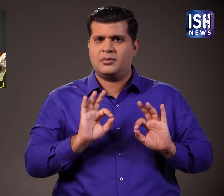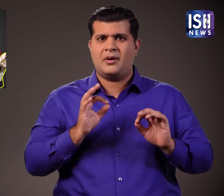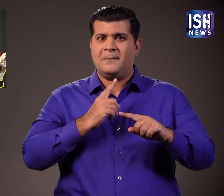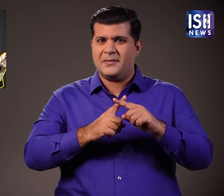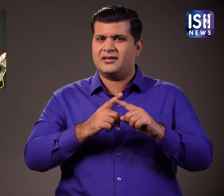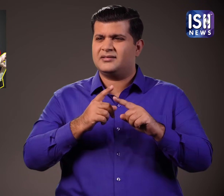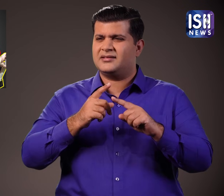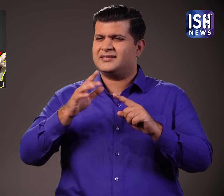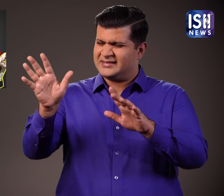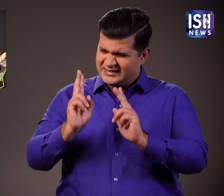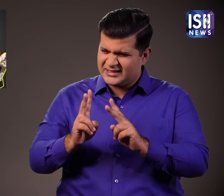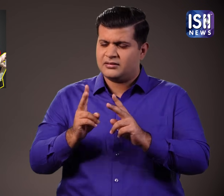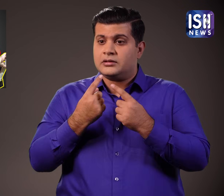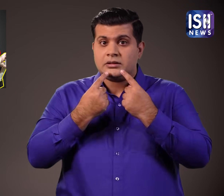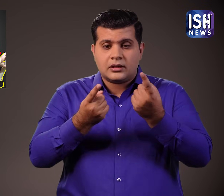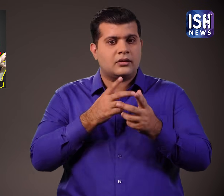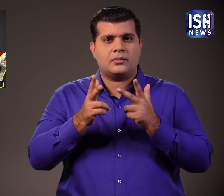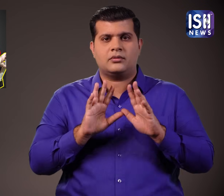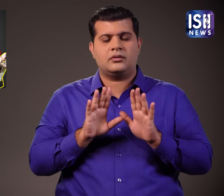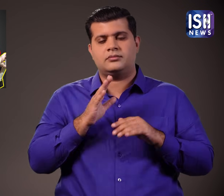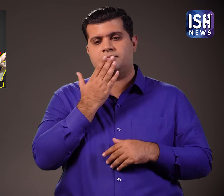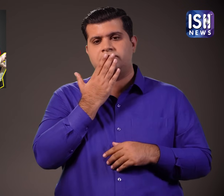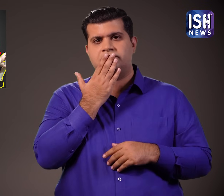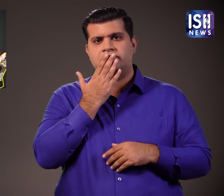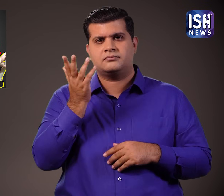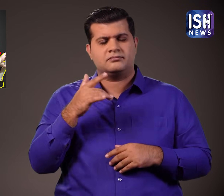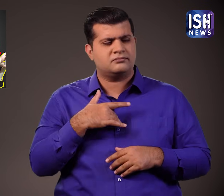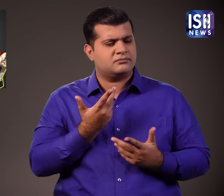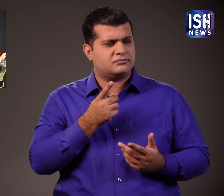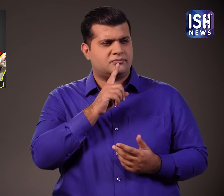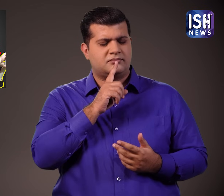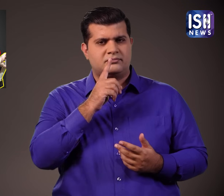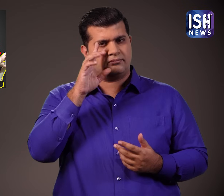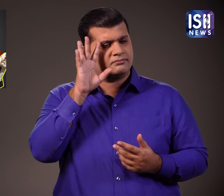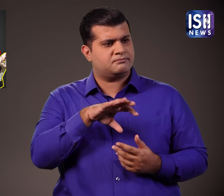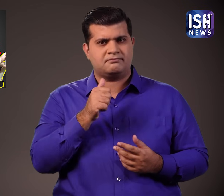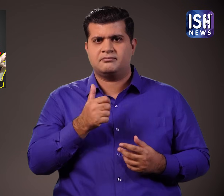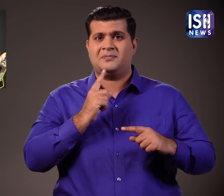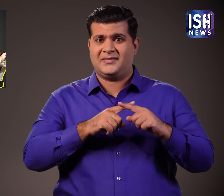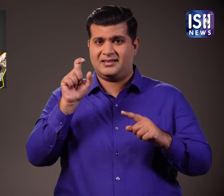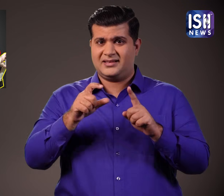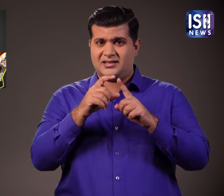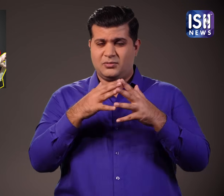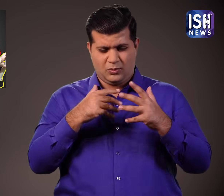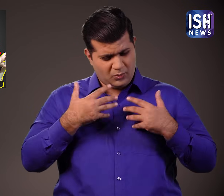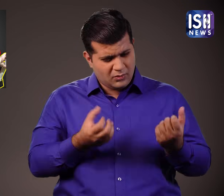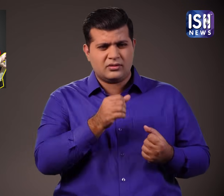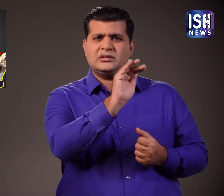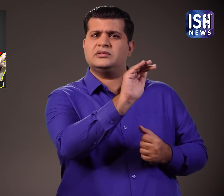कोई आपको रुकने को नहीं कहता साथ ही मुझे पता है कि मेरे किसी भी सवाल